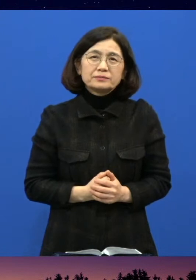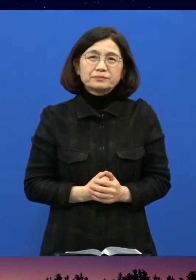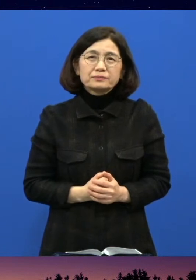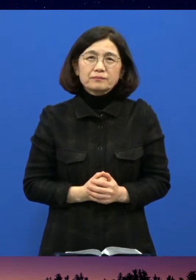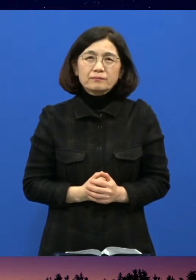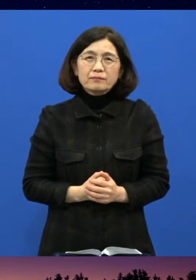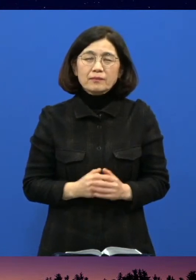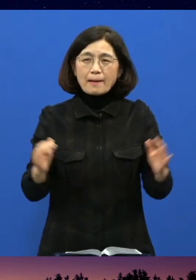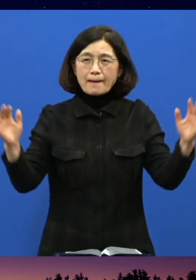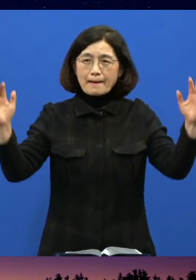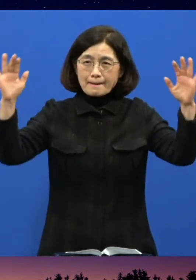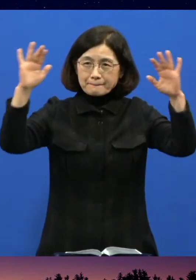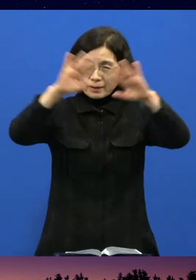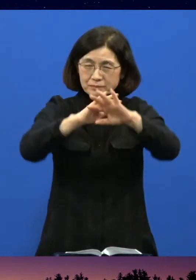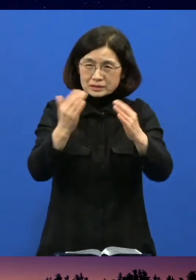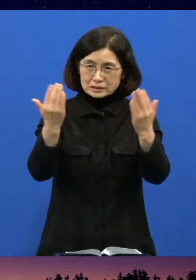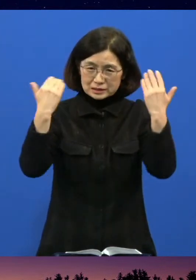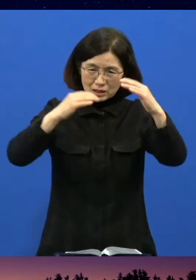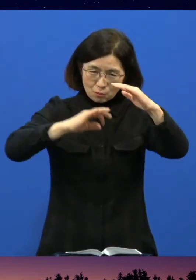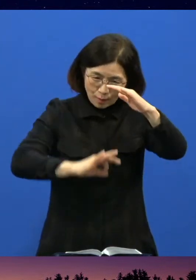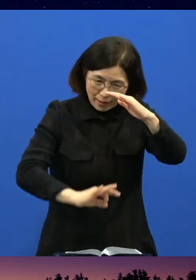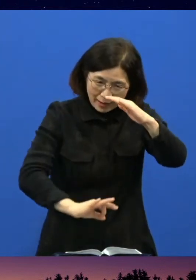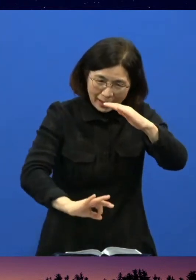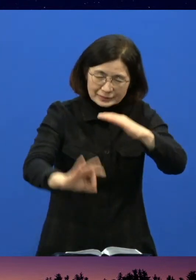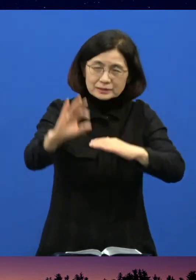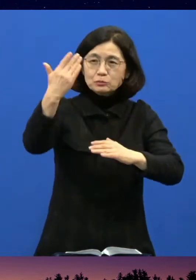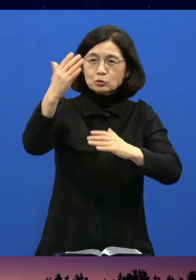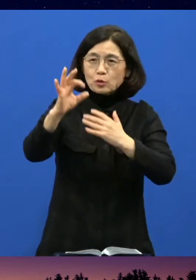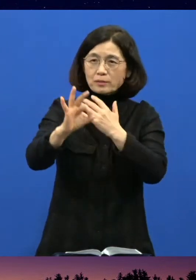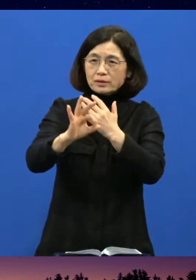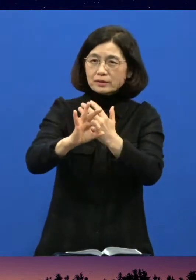밤이 지나고 아침이 되면 동쪽에서 해가 솟아오르.